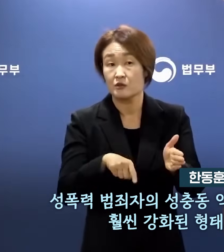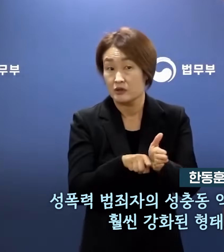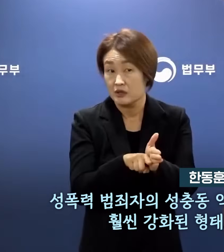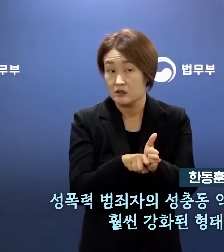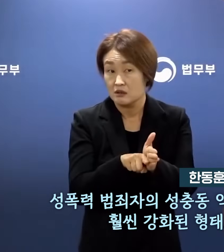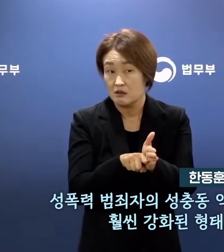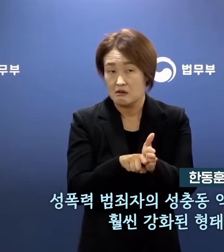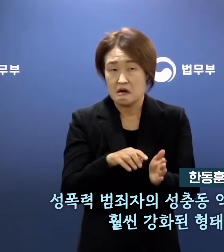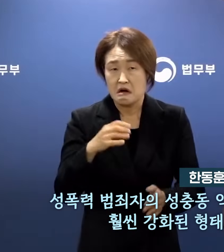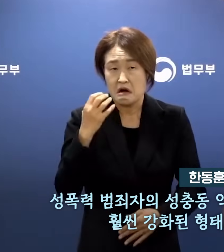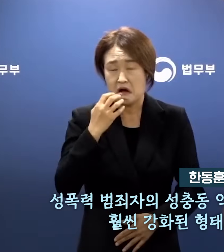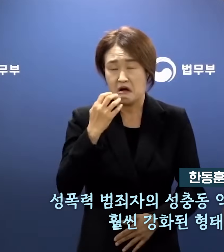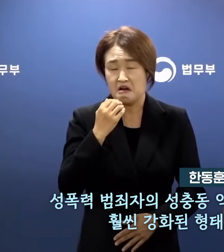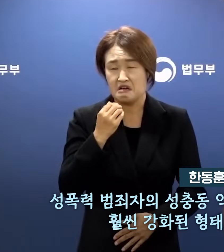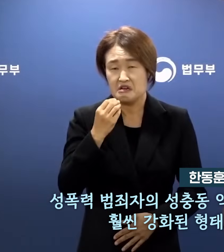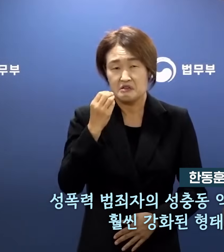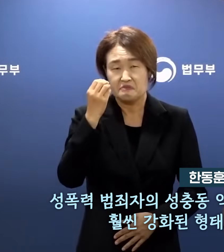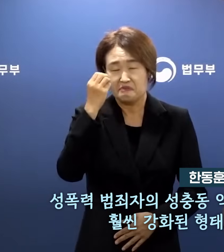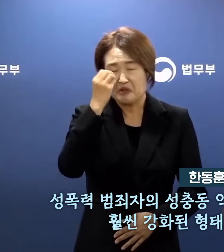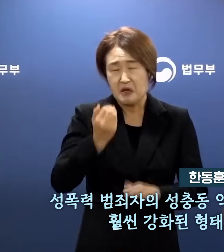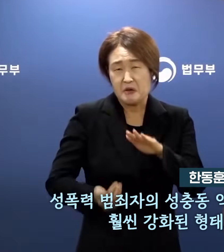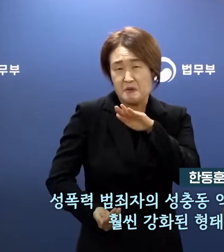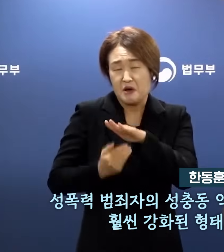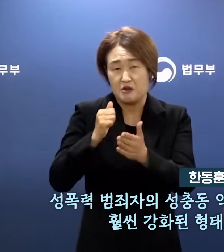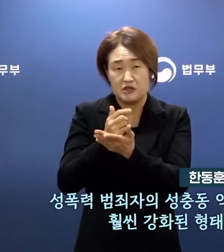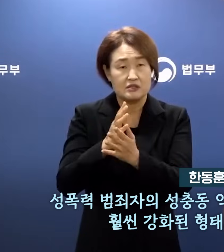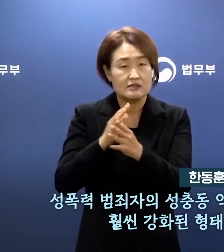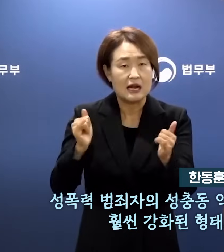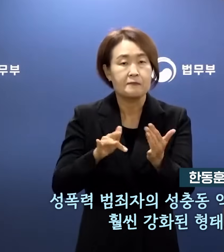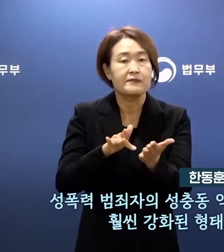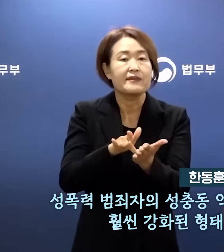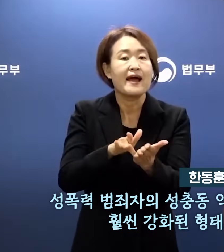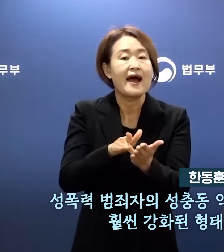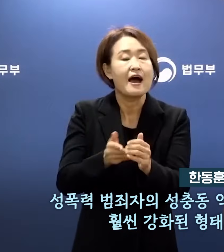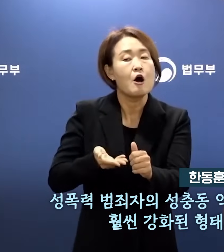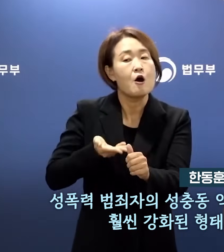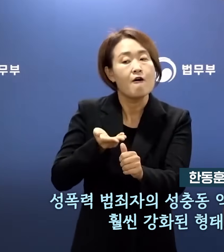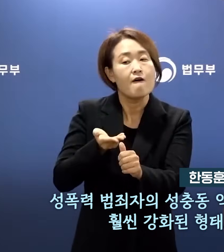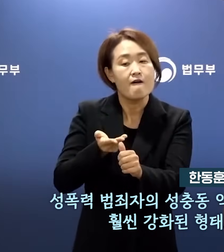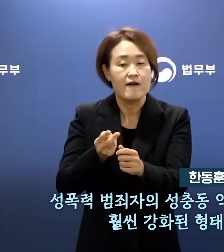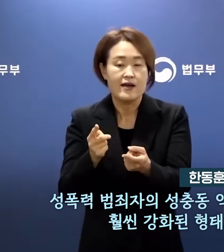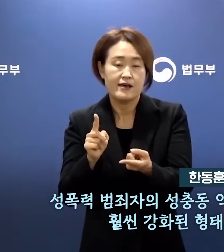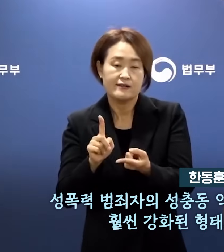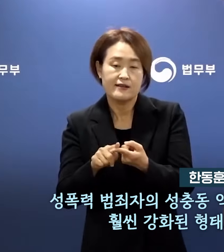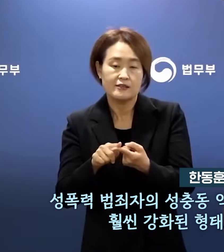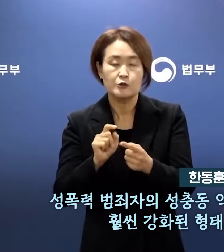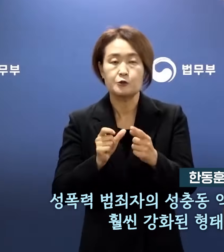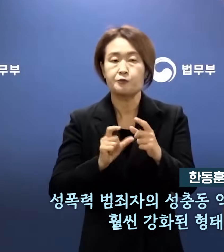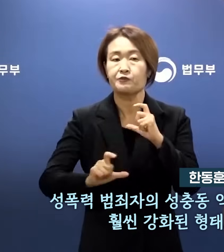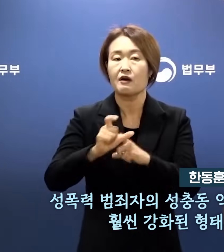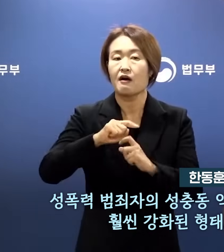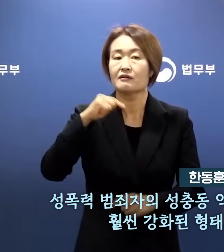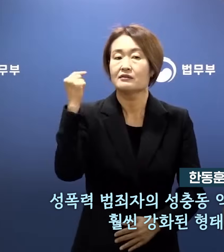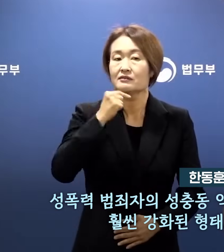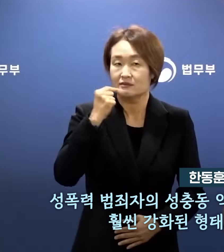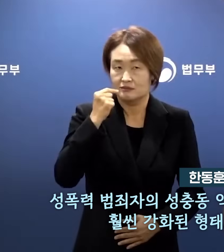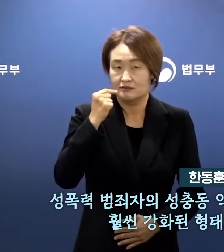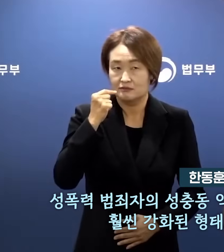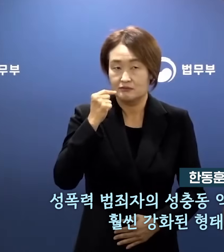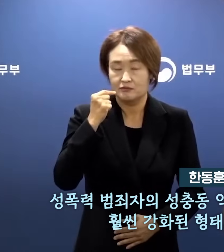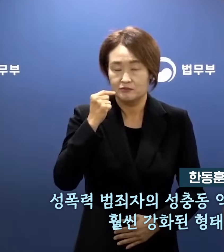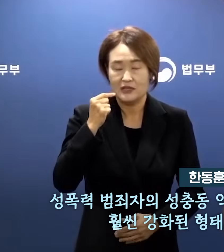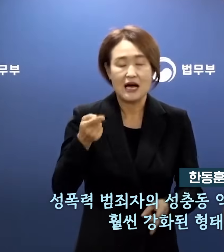범죄자의 성충동 약물치료에 관한 법률 개정안도 훨씬 강화된 형태로 함께